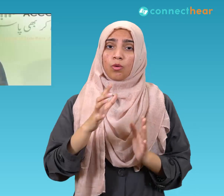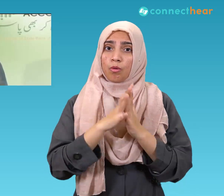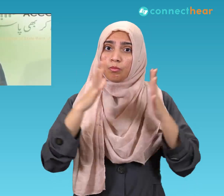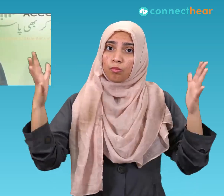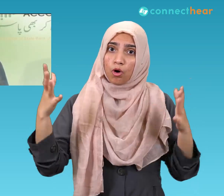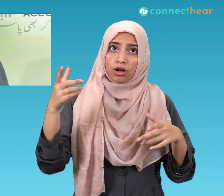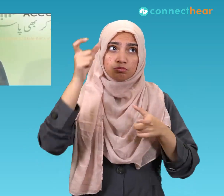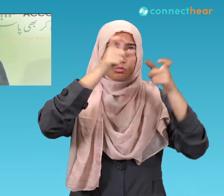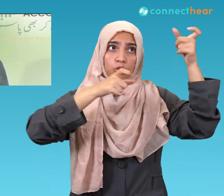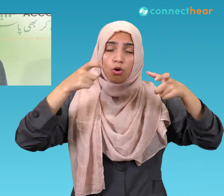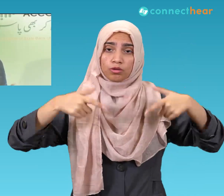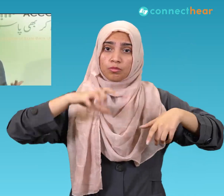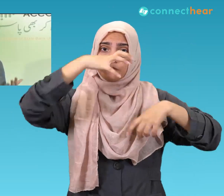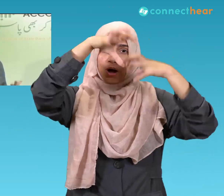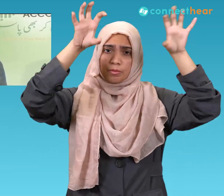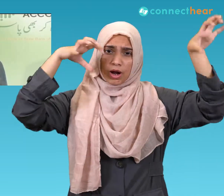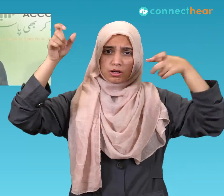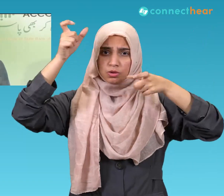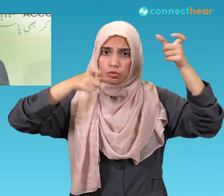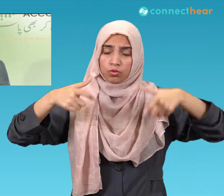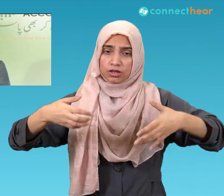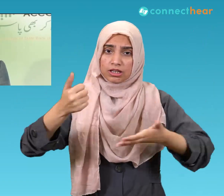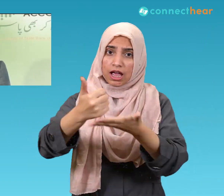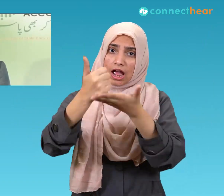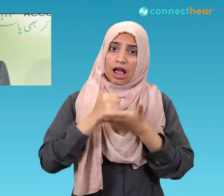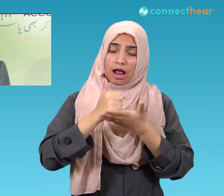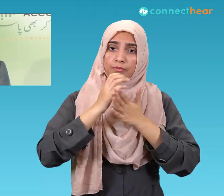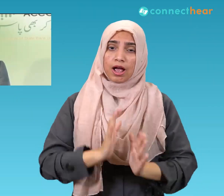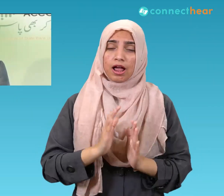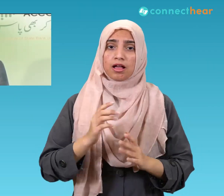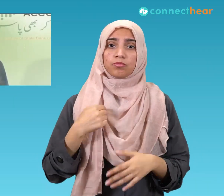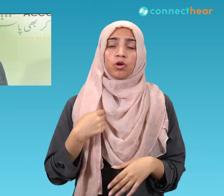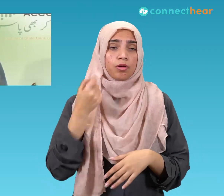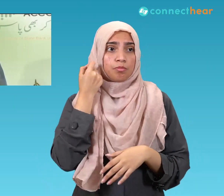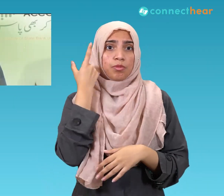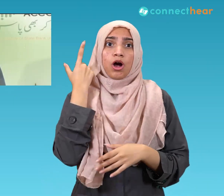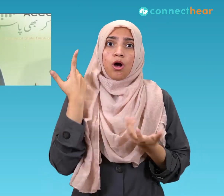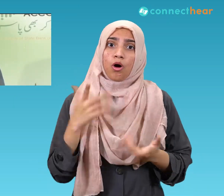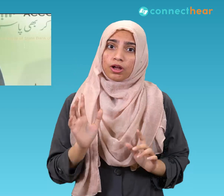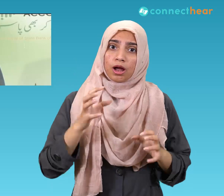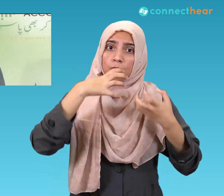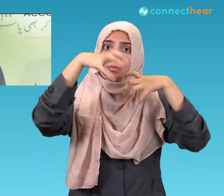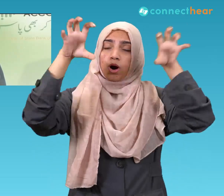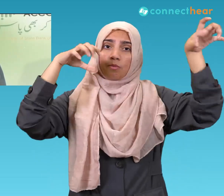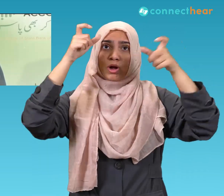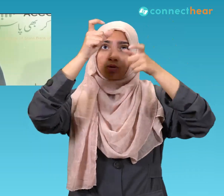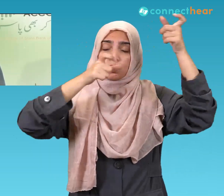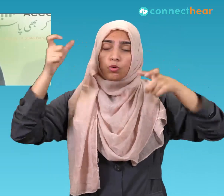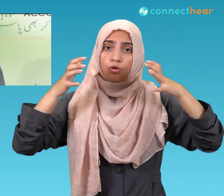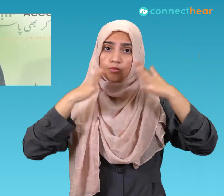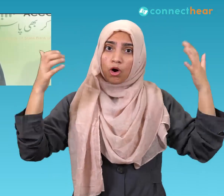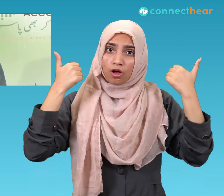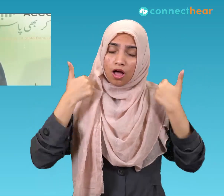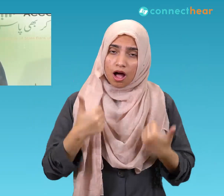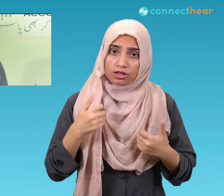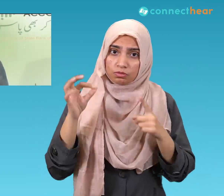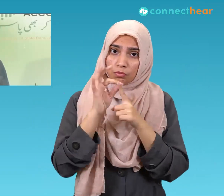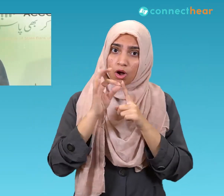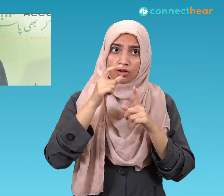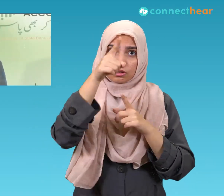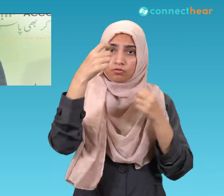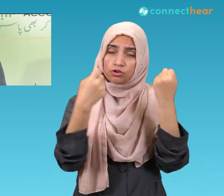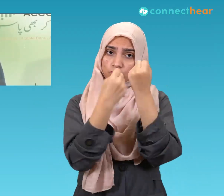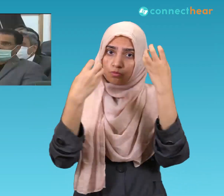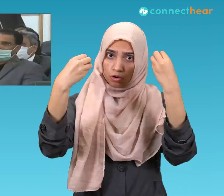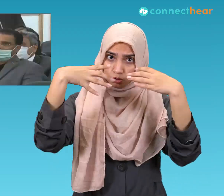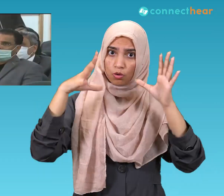اندازہ ہوا کہ یہ ایک ہمارا بہت بڑا پوٹینشیل باہر بیٹھا ہے. جب سے ہم گورنمنٹ میں آئے ہیں،